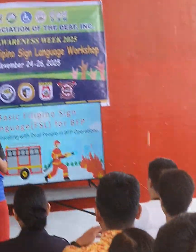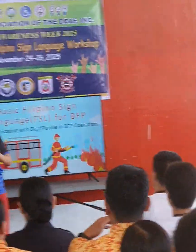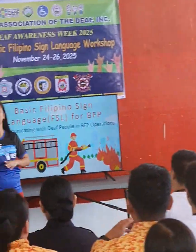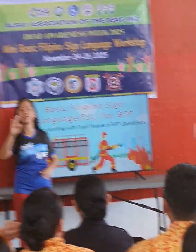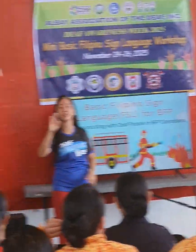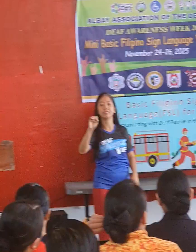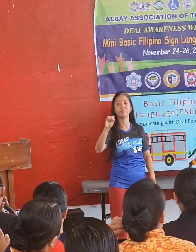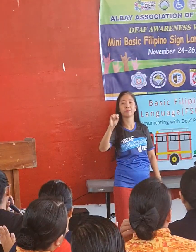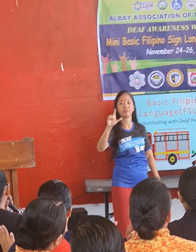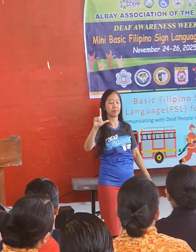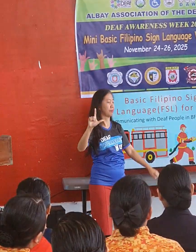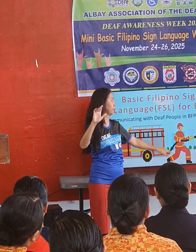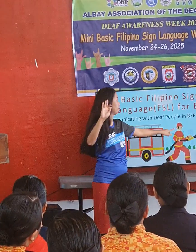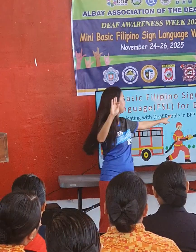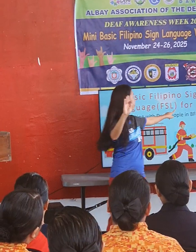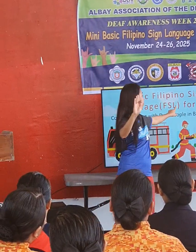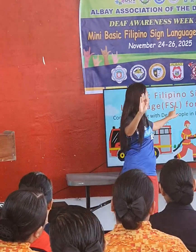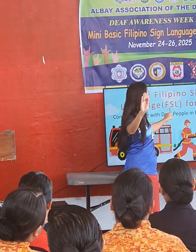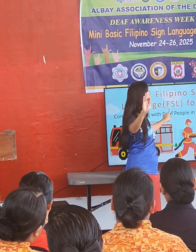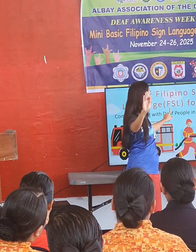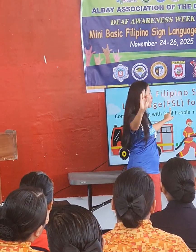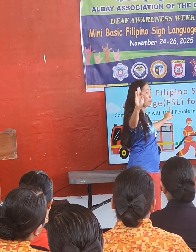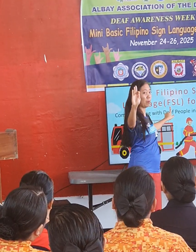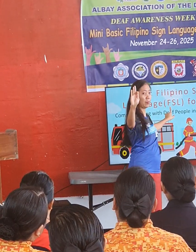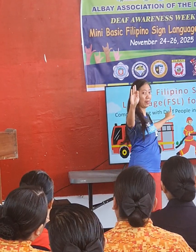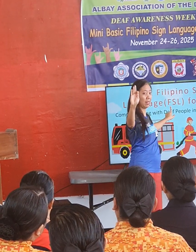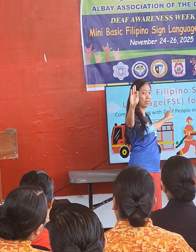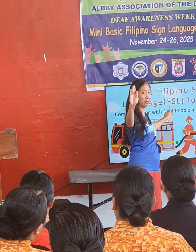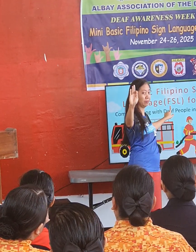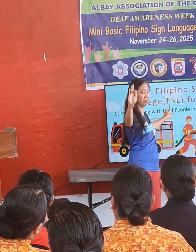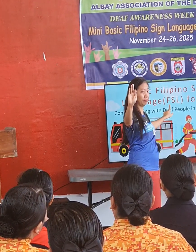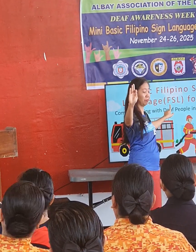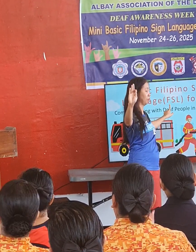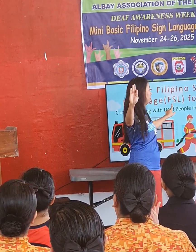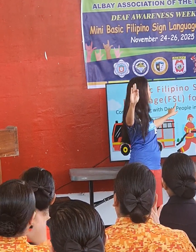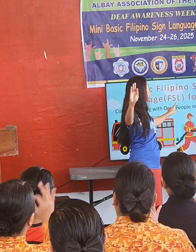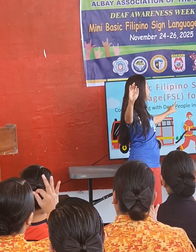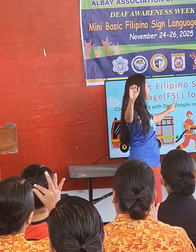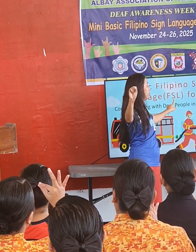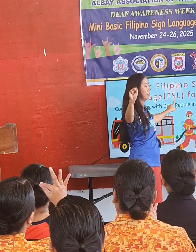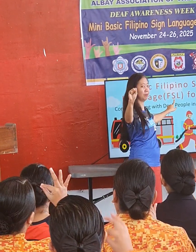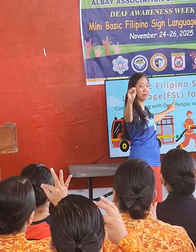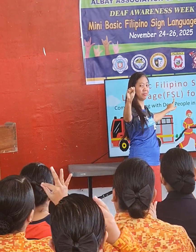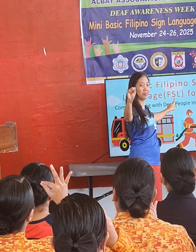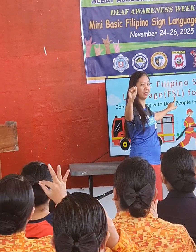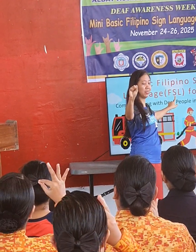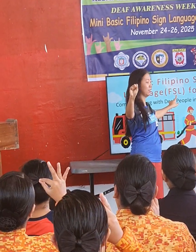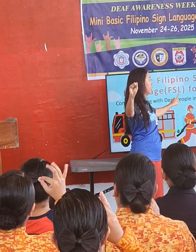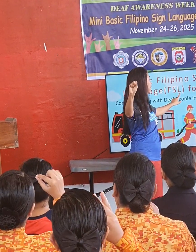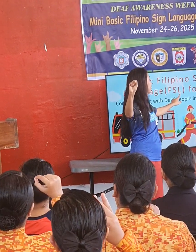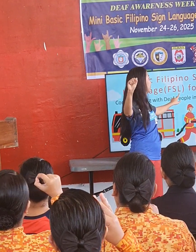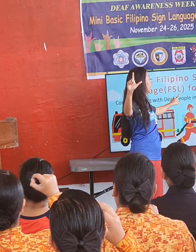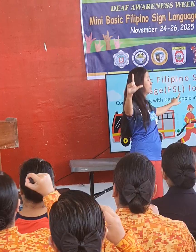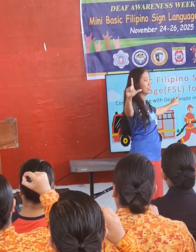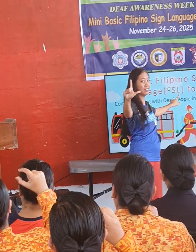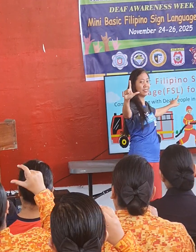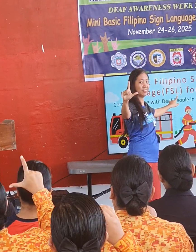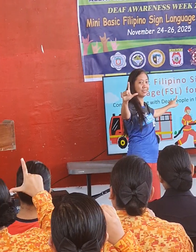Language, FSL. Okay? F, S, L.